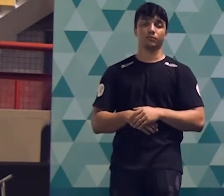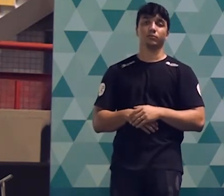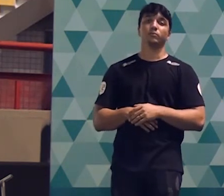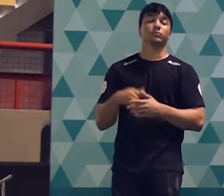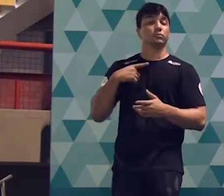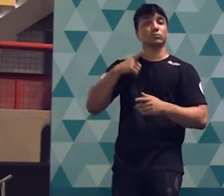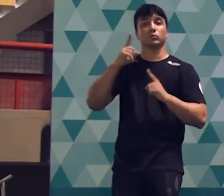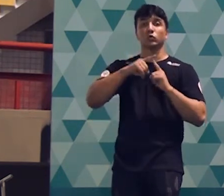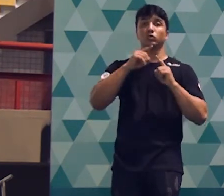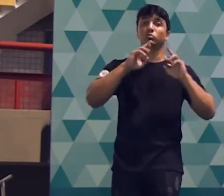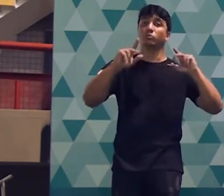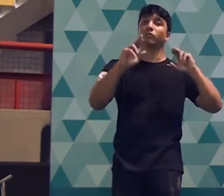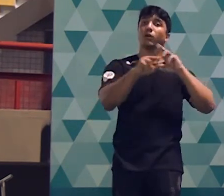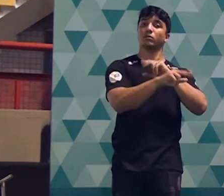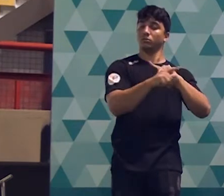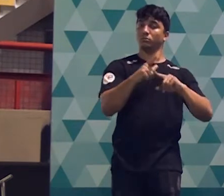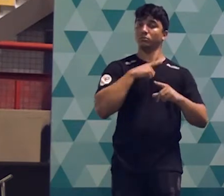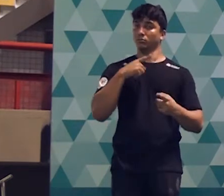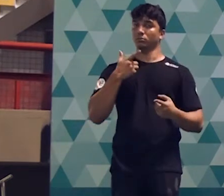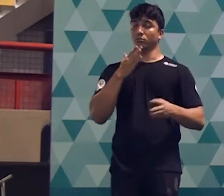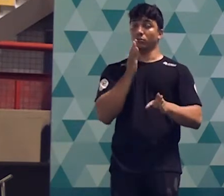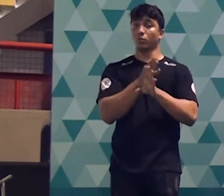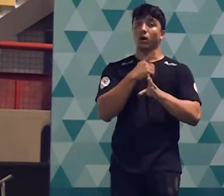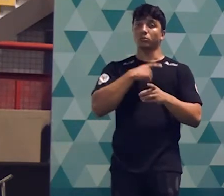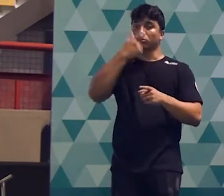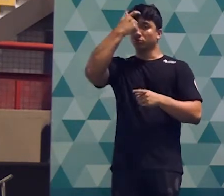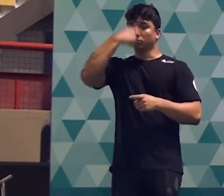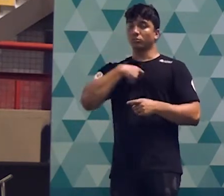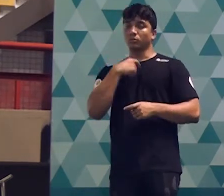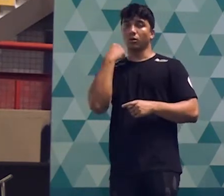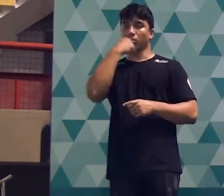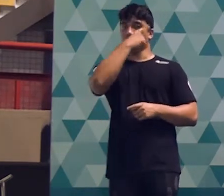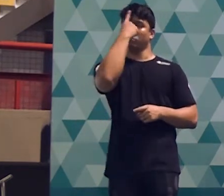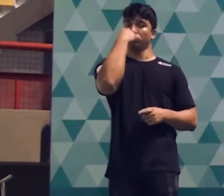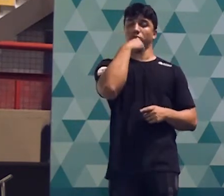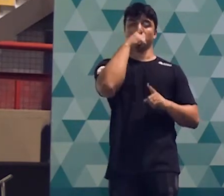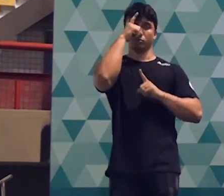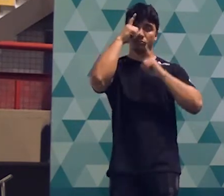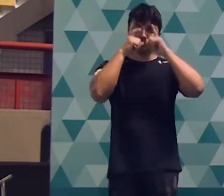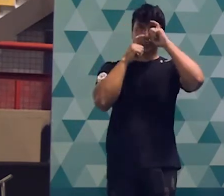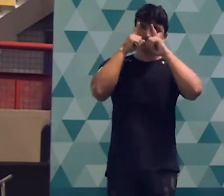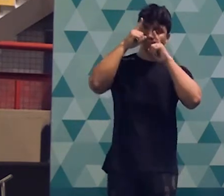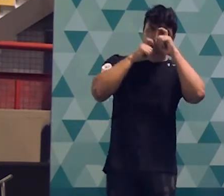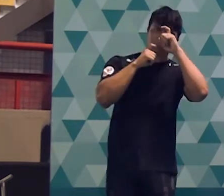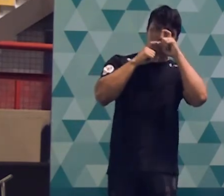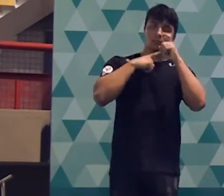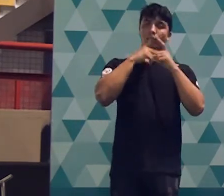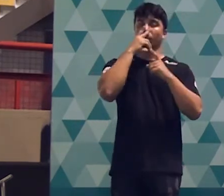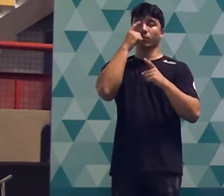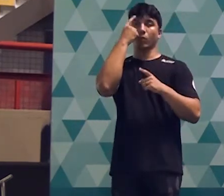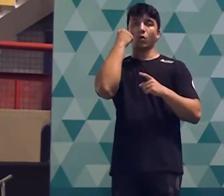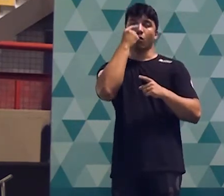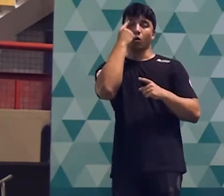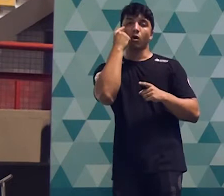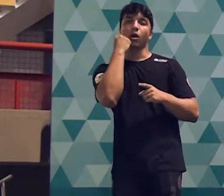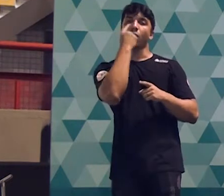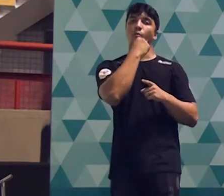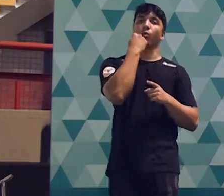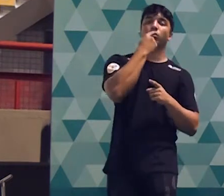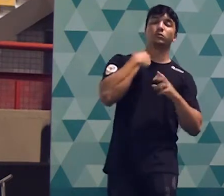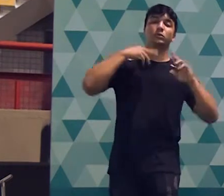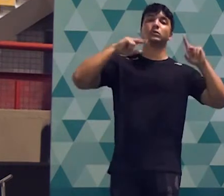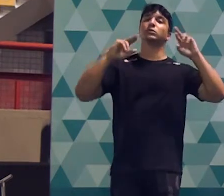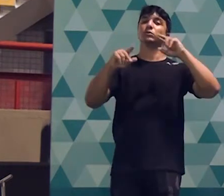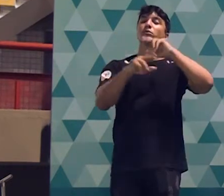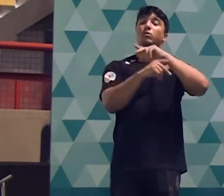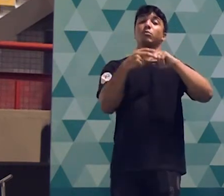Olha, cada um me deu uma resposta diferente. Então eu olho para o rosto, eu olho para a testa, eu olho para os olhos, eu olho para a boca. Por isso que eu